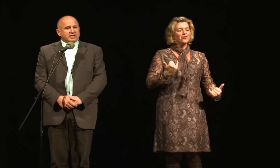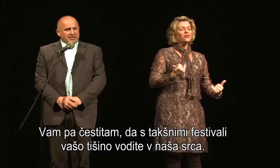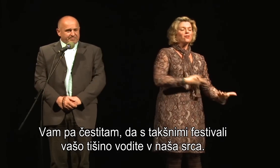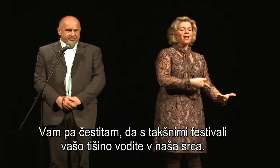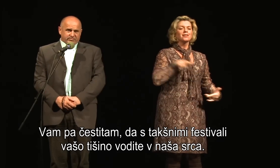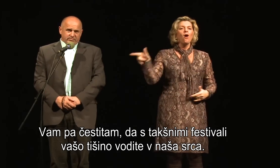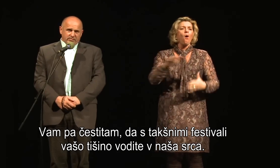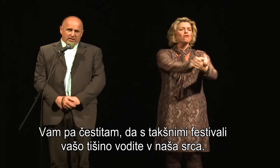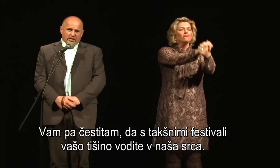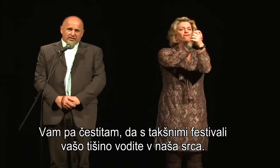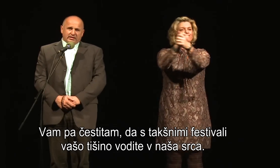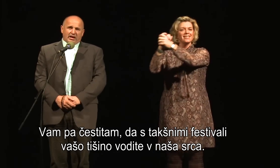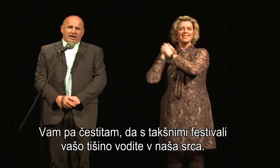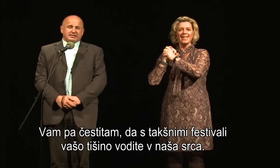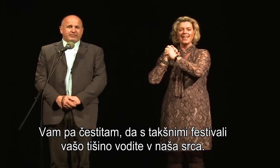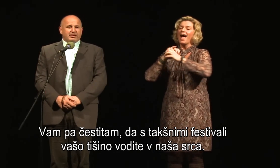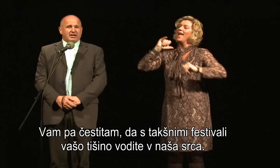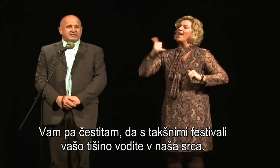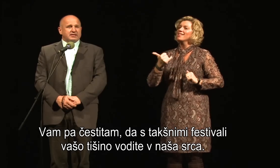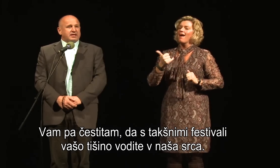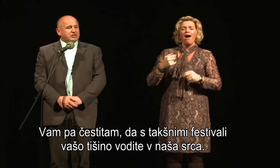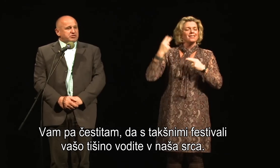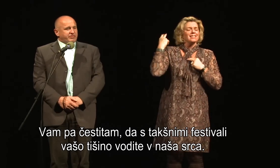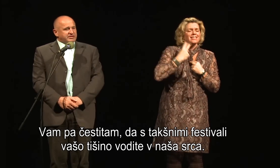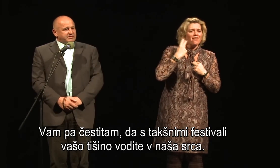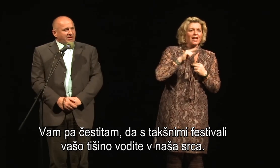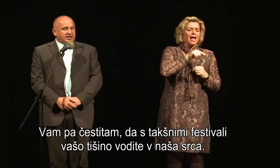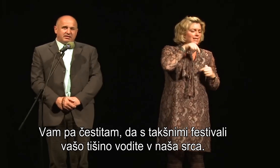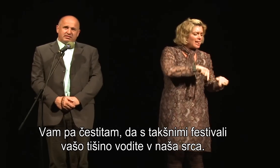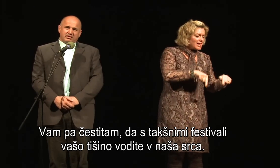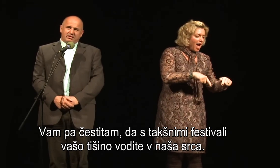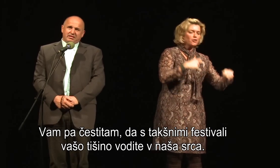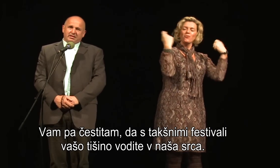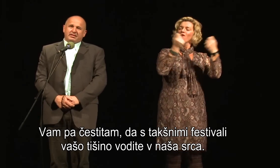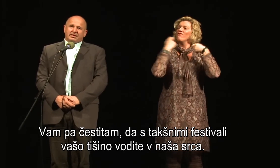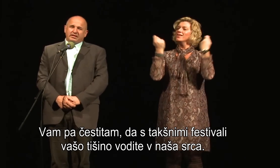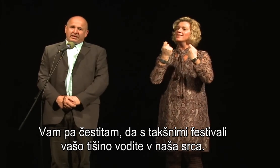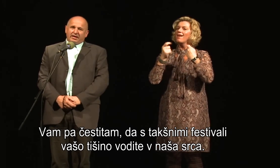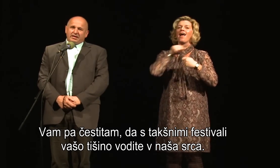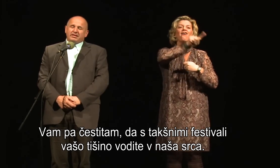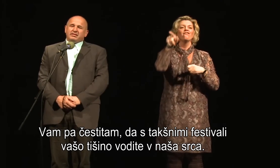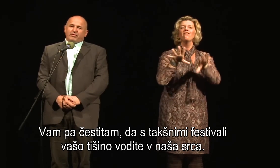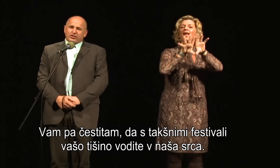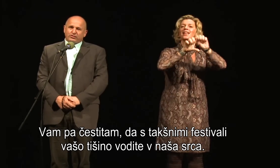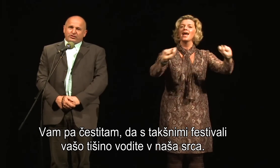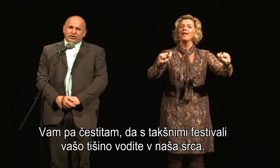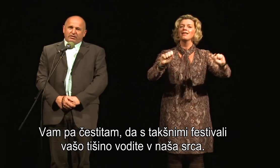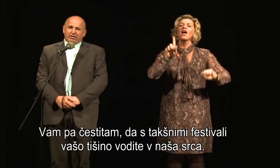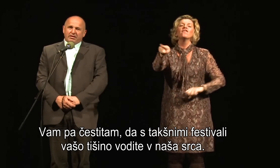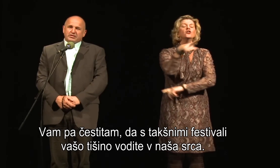čestitam, da seveda z takšnimi festivali naredite vašo tišino,